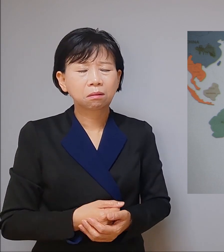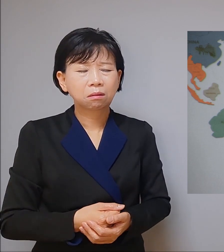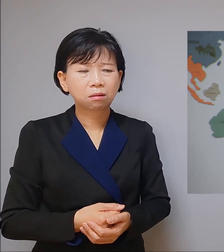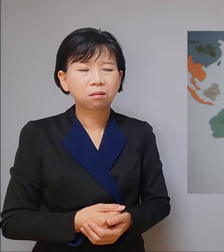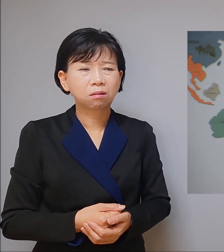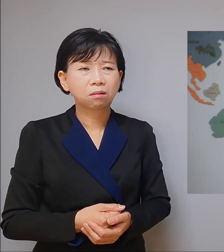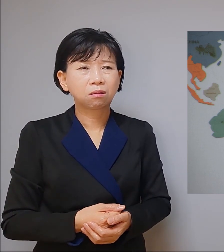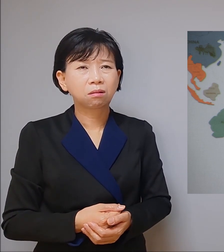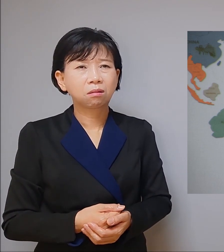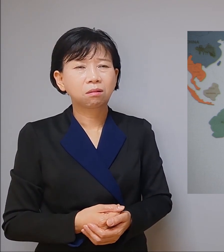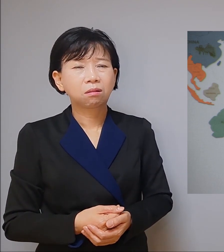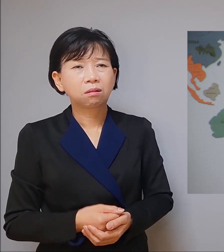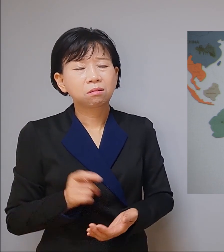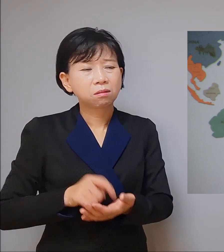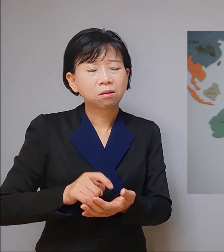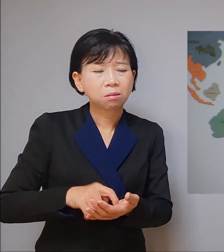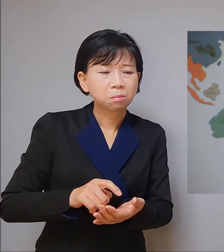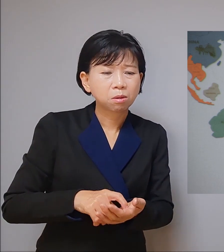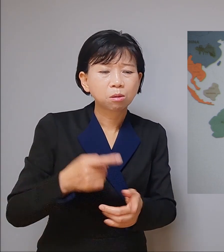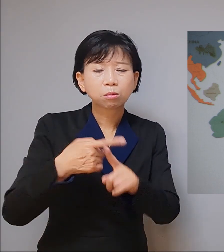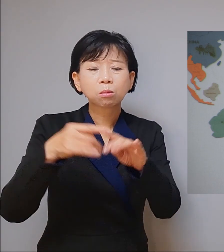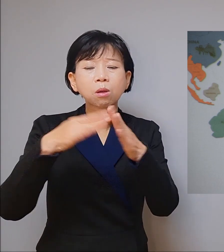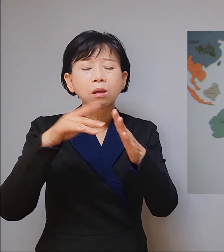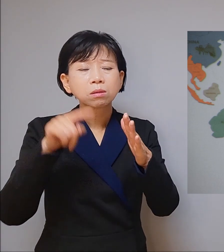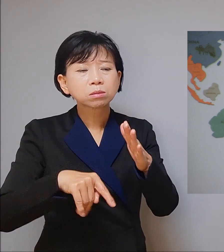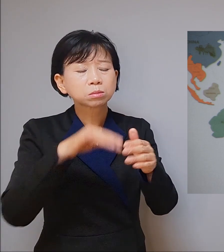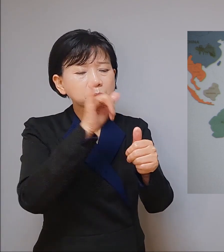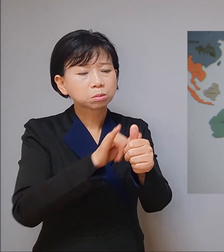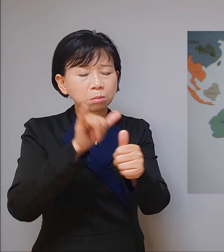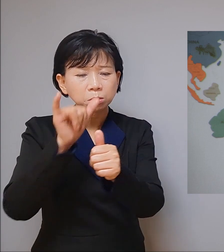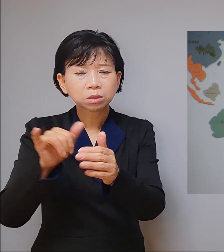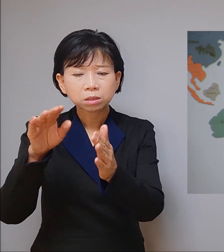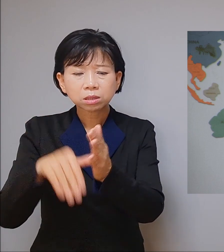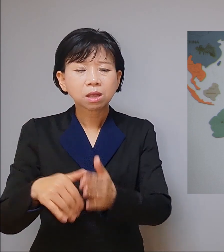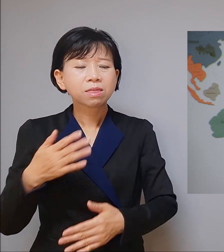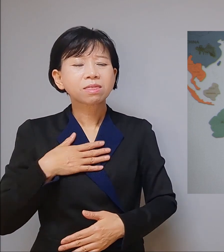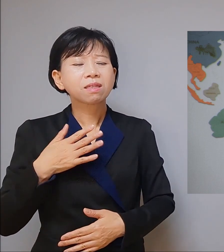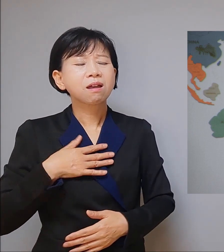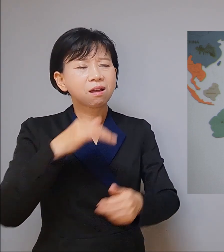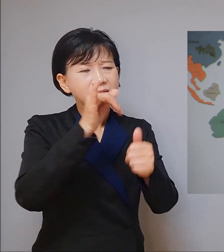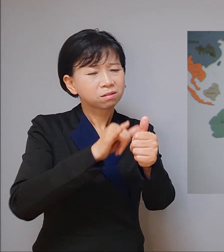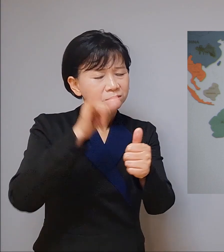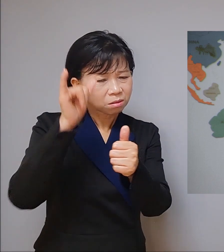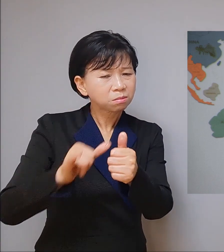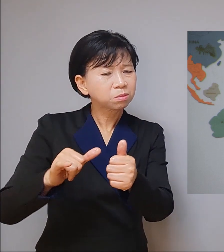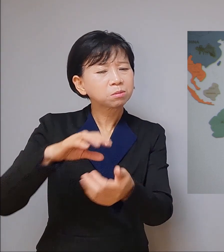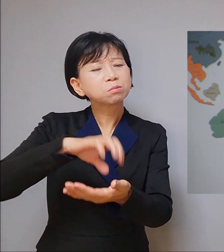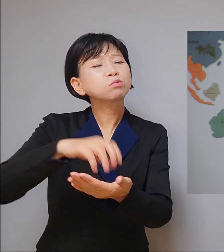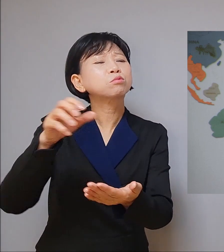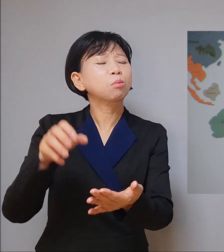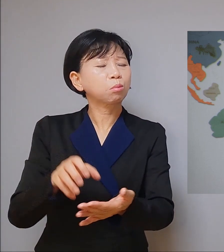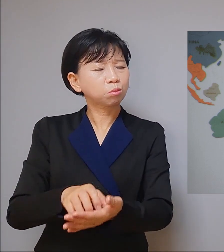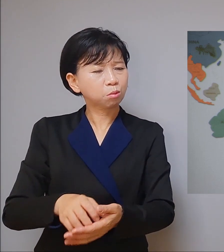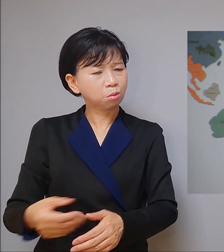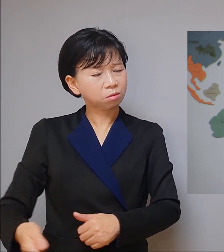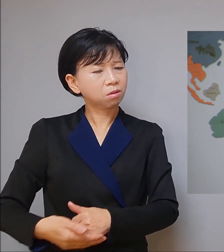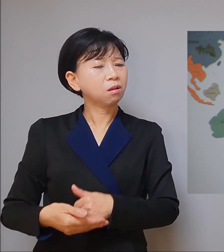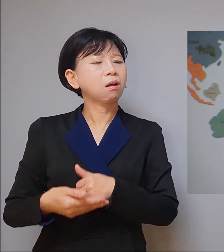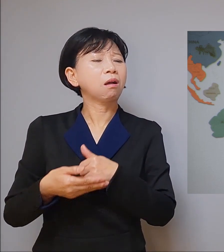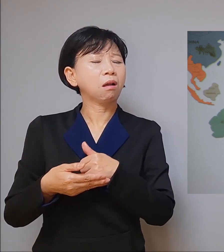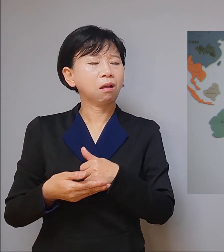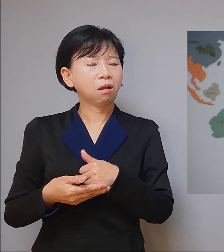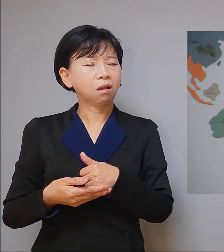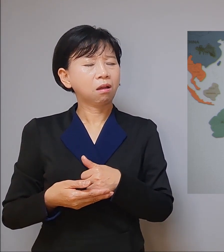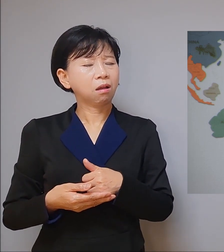조급하게끔 만듭니다. 하다못해 교회에서 섬기는 분들도 내가 이만큼 섬기고 있으니 이 정도 대접은 해달라